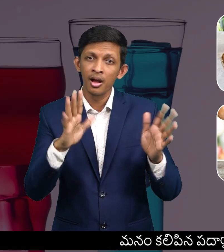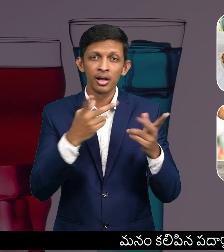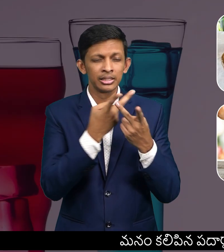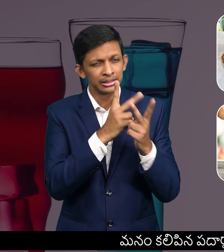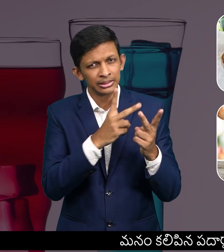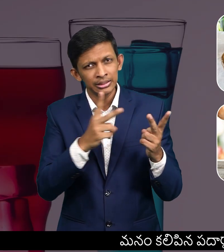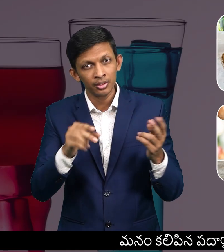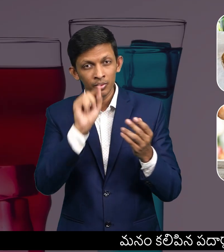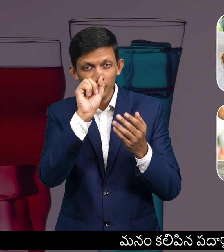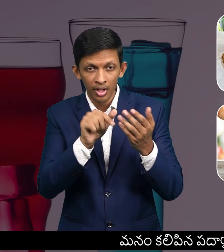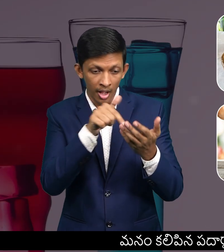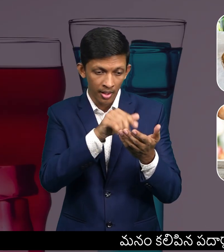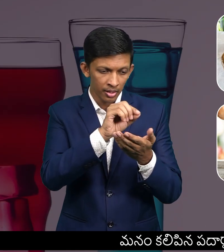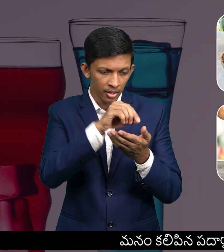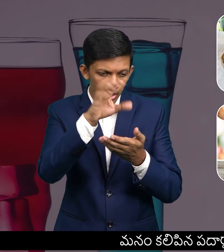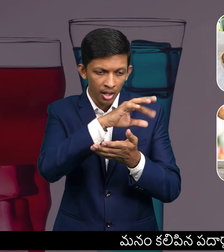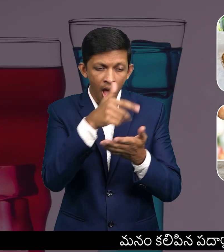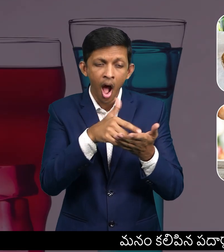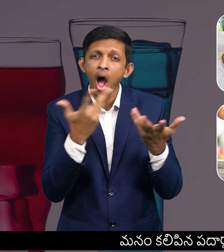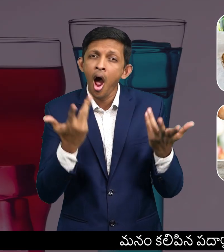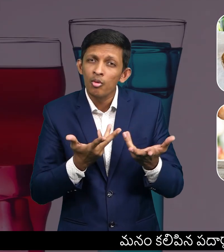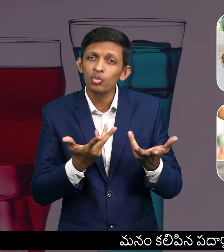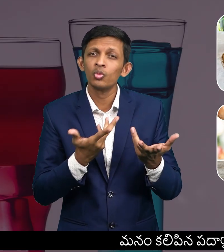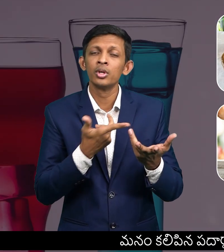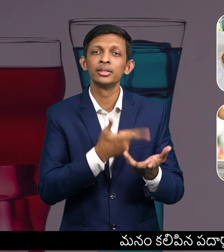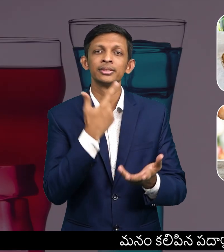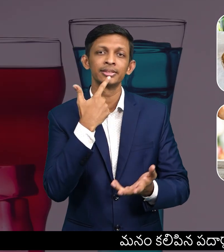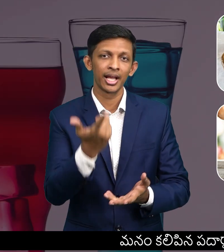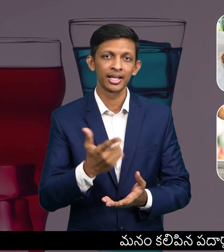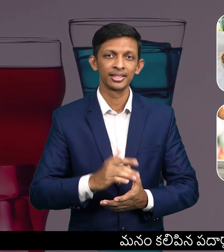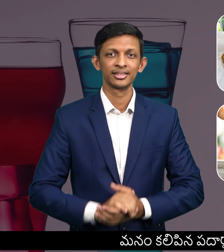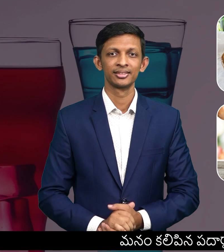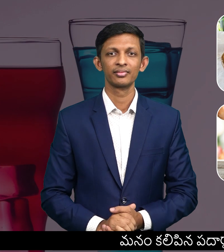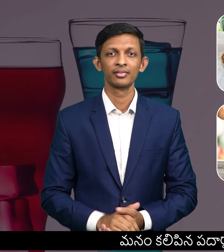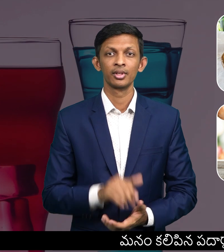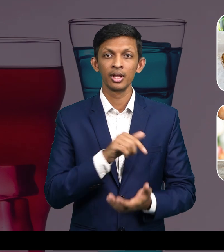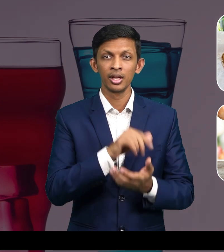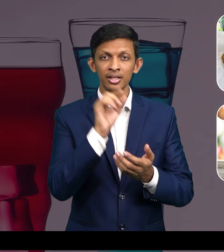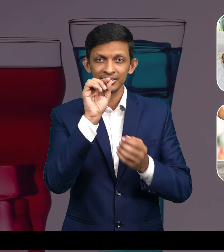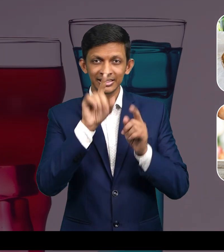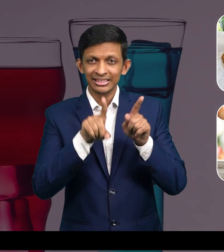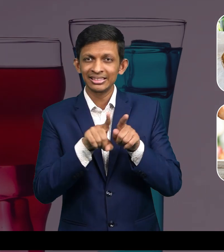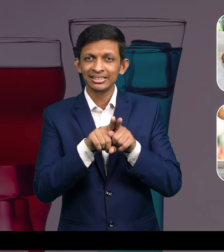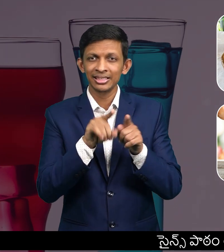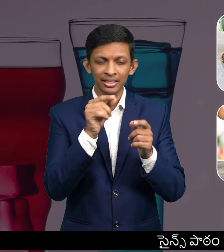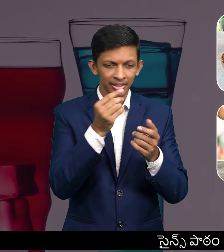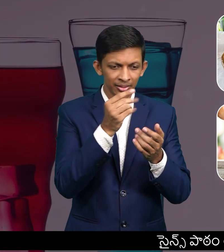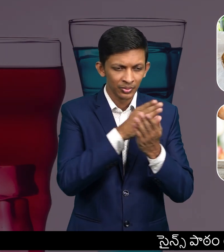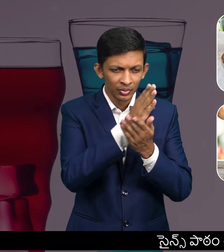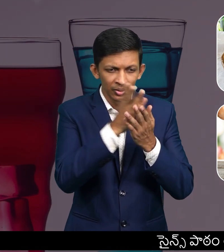మనం కలిపిన పదార్థాలను ఎలా వేరు చేస్తాము? క్లాస్ 6 సైన్స్